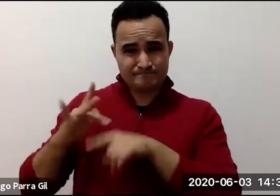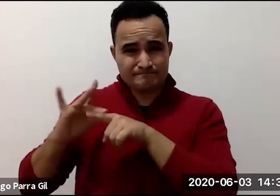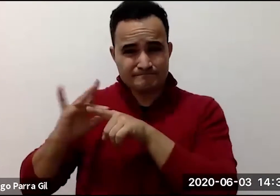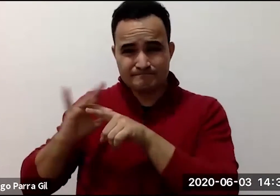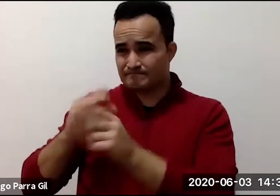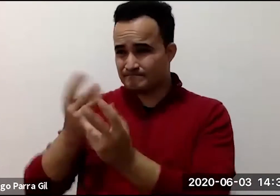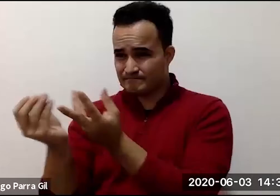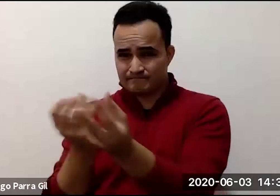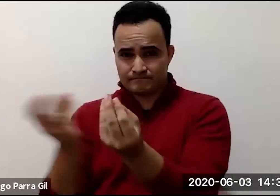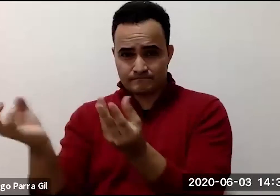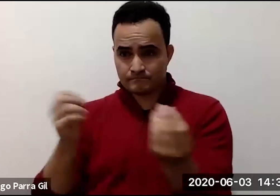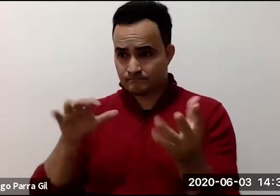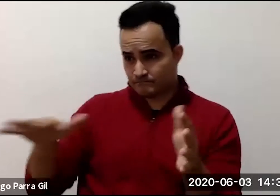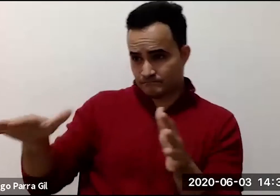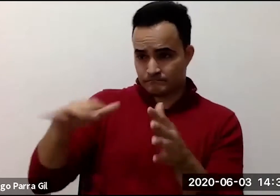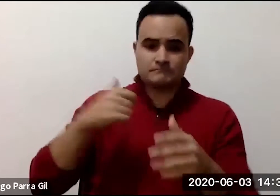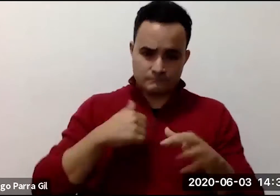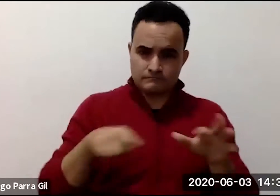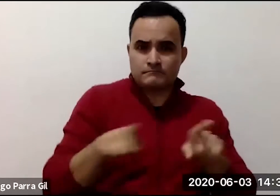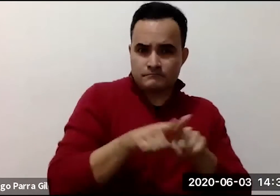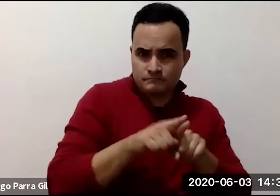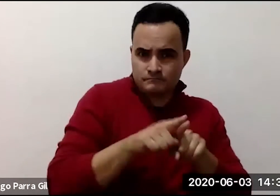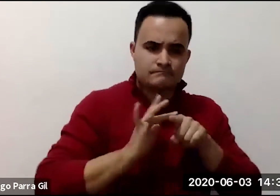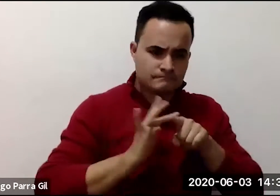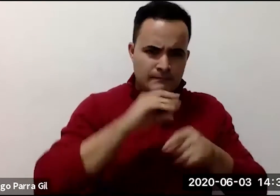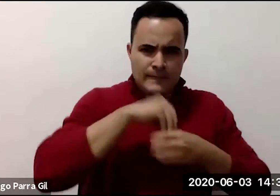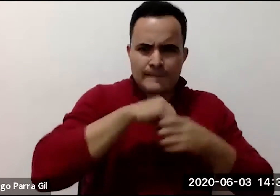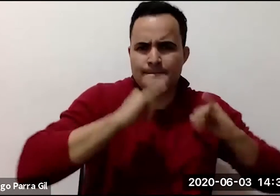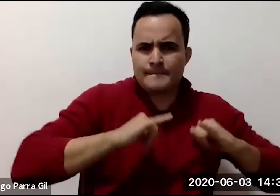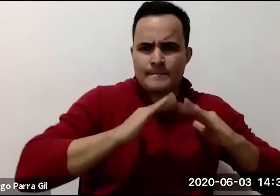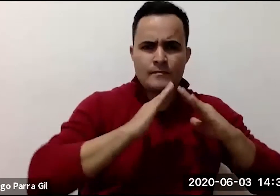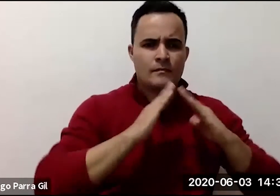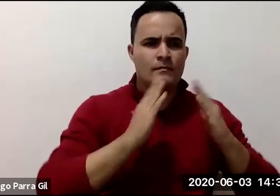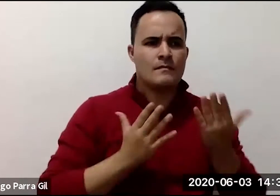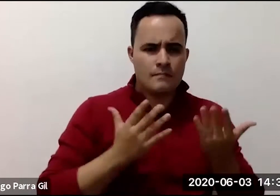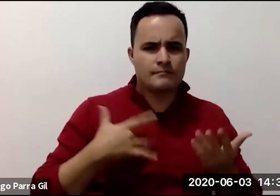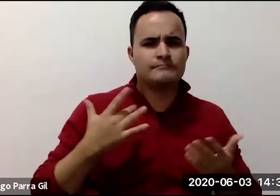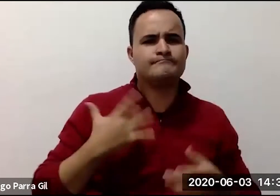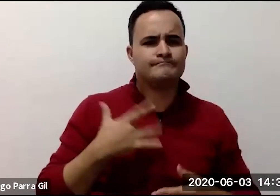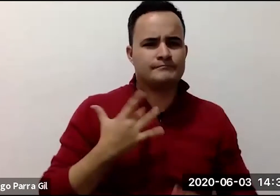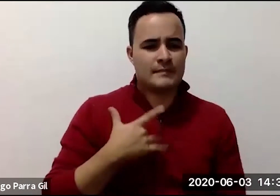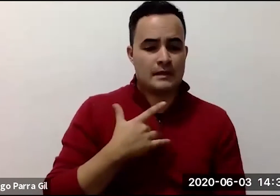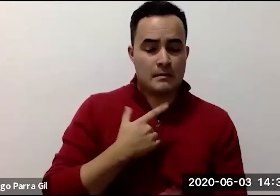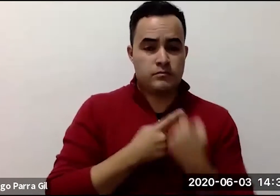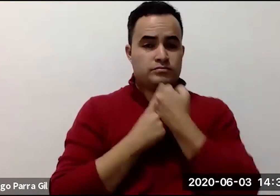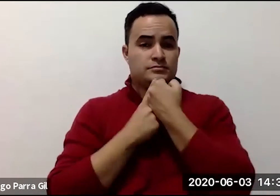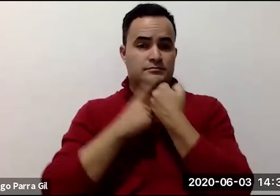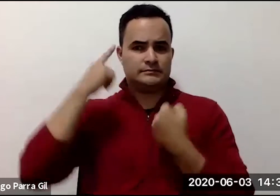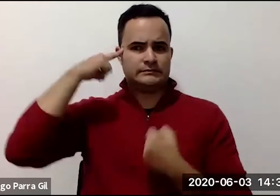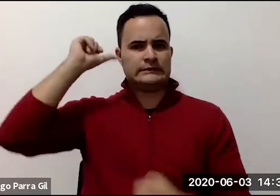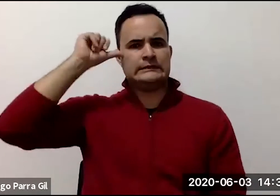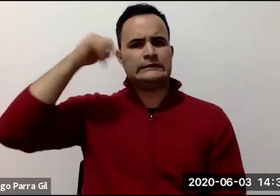procesos, también nos recuerdan que y hemos vivido luchas,